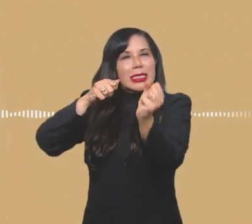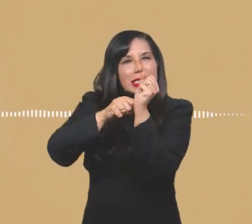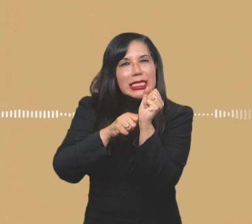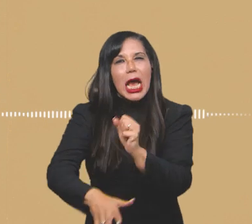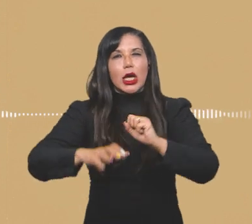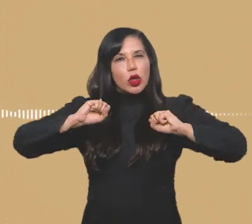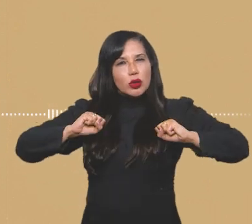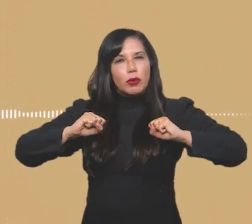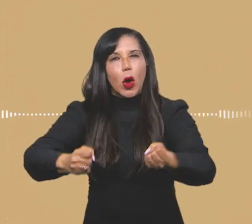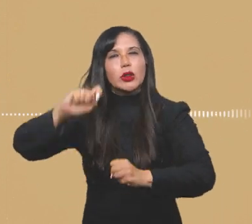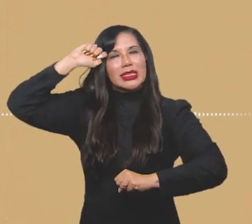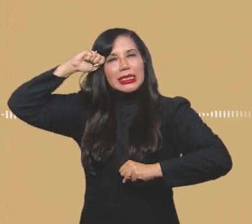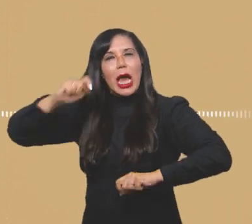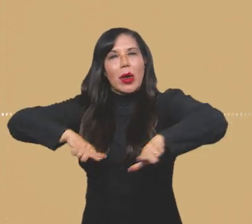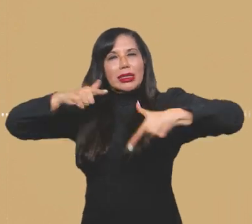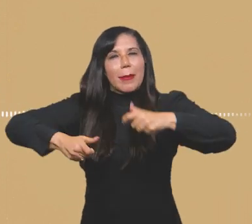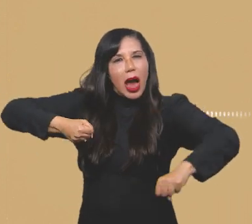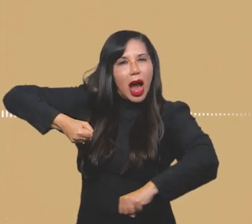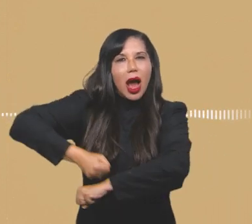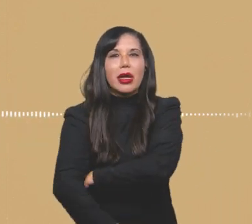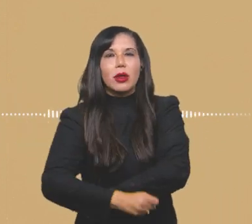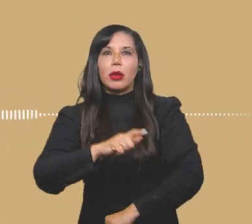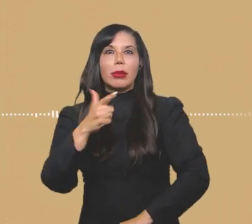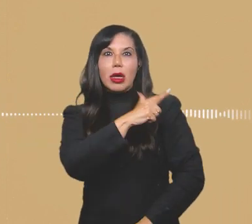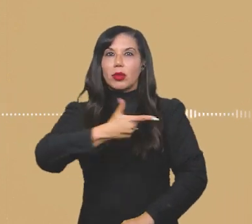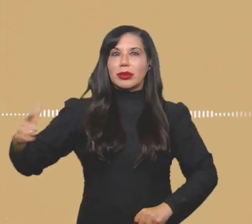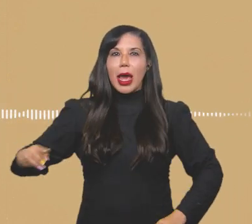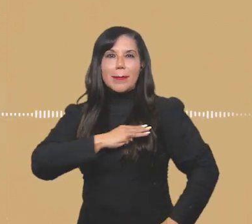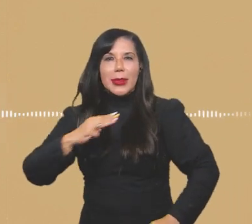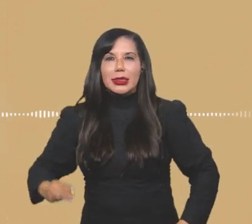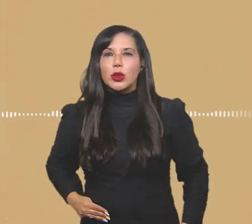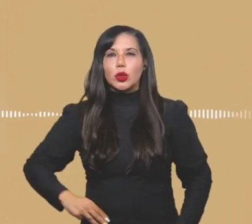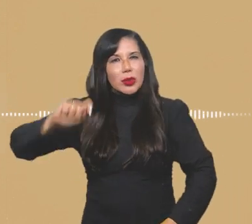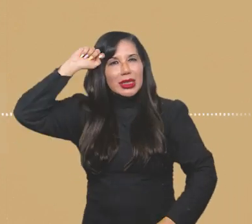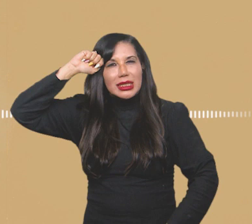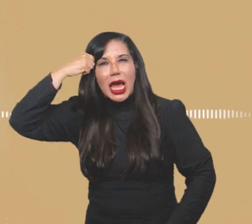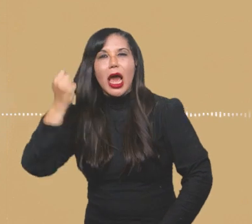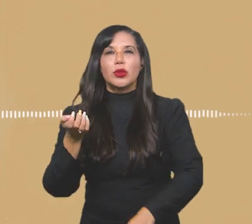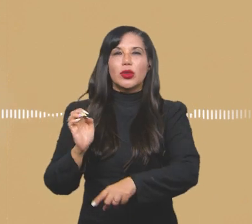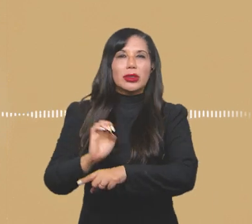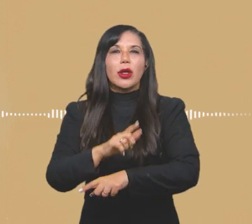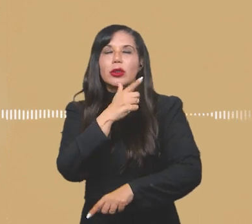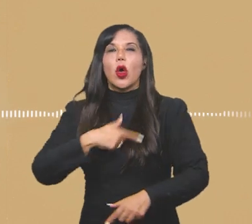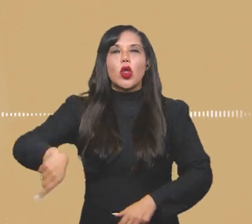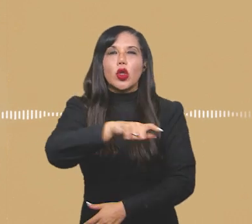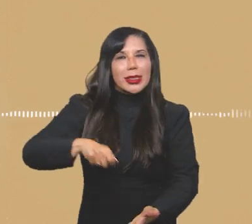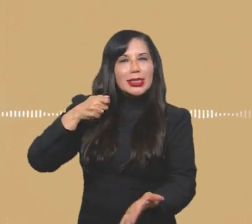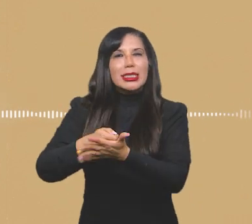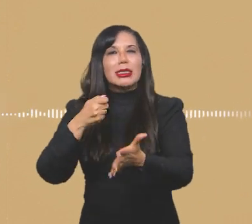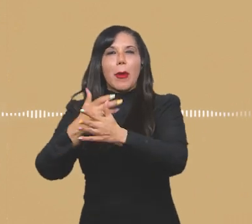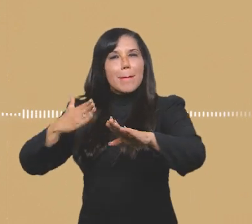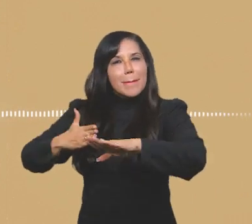sangue, pelo esforço do negro, não tenhamos ministros de Estado negros. Nós